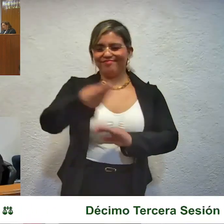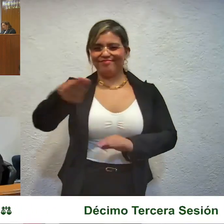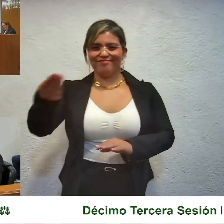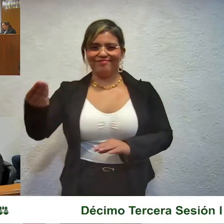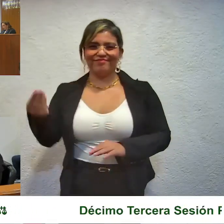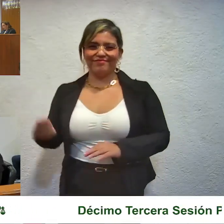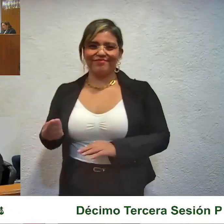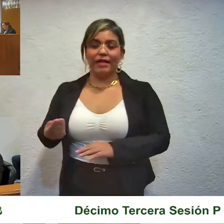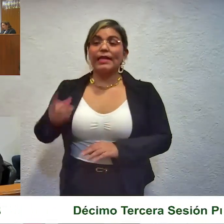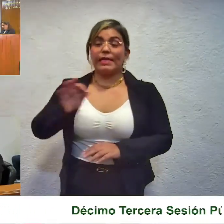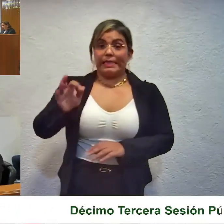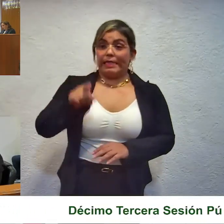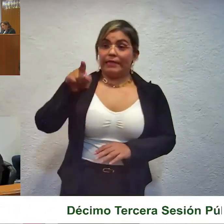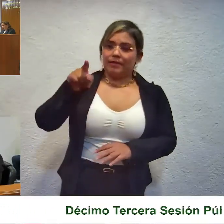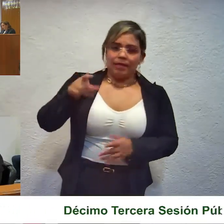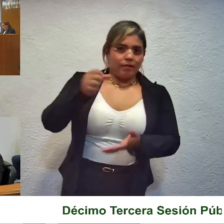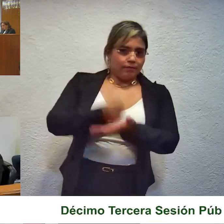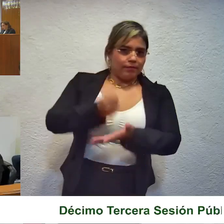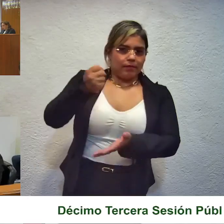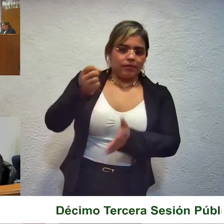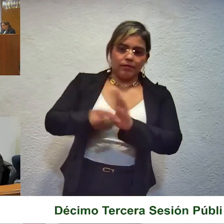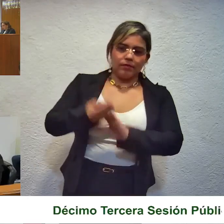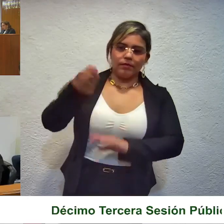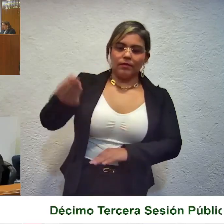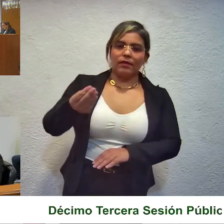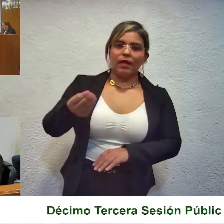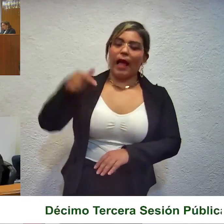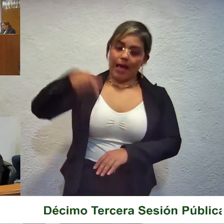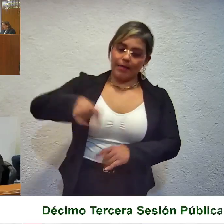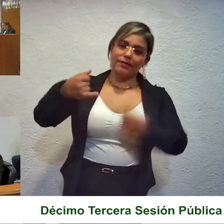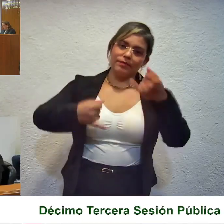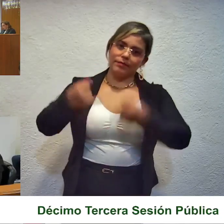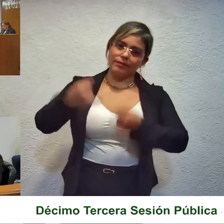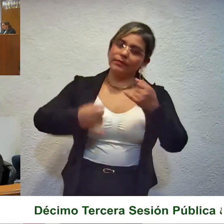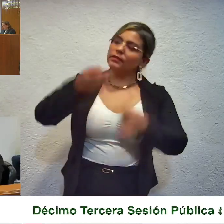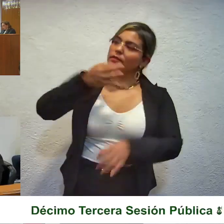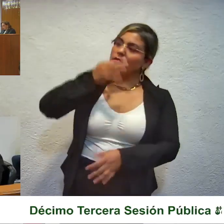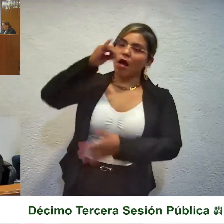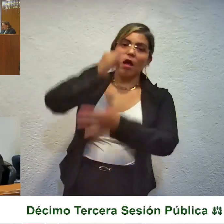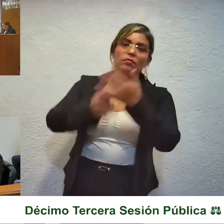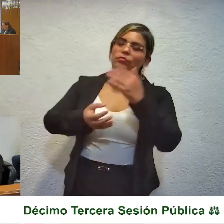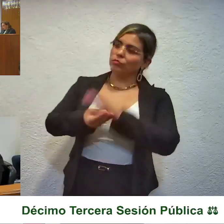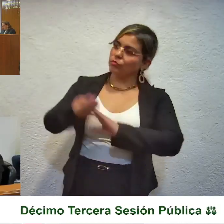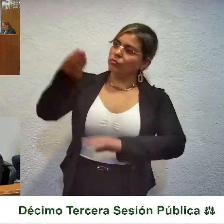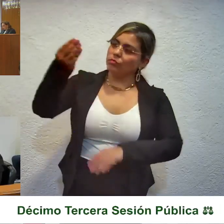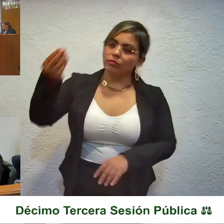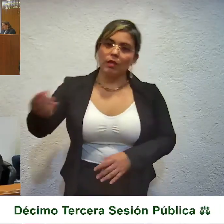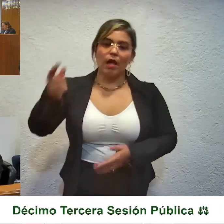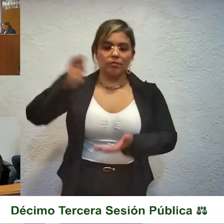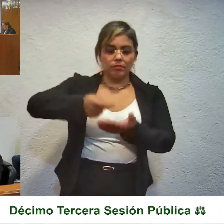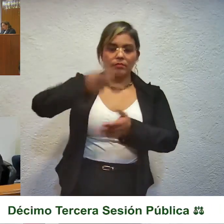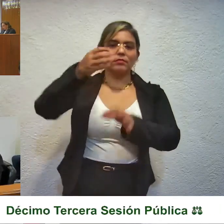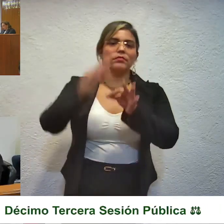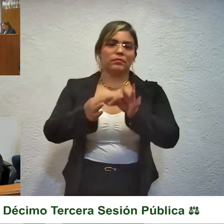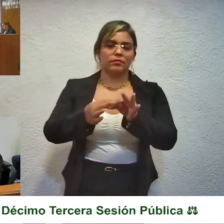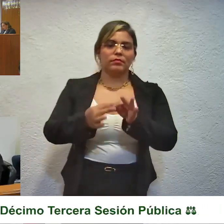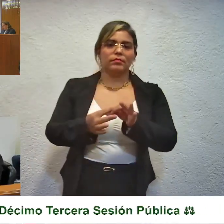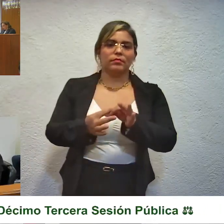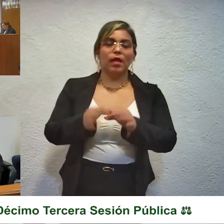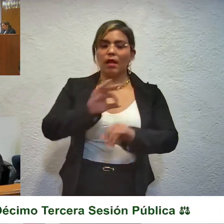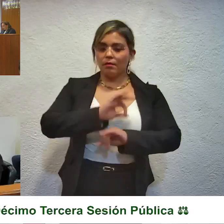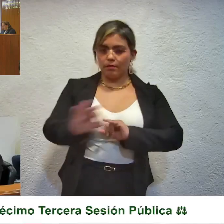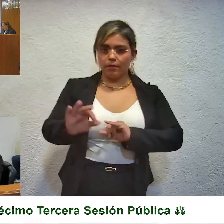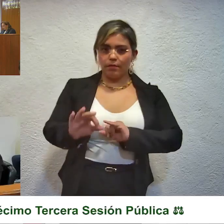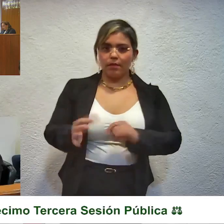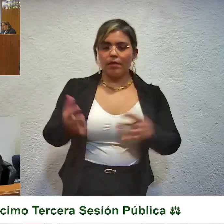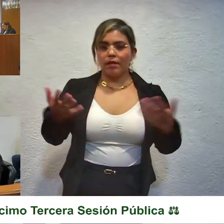planilla ganadora, informara a ese tribunal el cabal cumplimiento al ordenado en la sentencia y acuerdo plenario. Por último, vinculó a